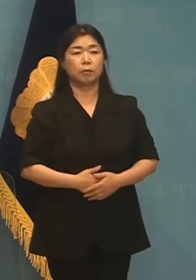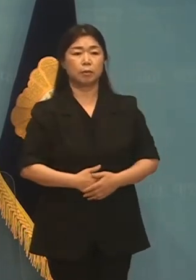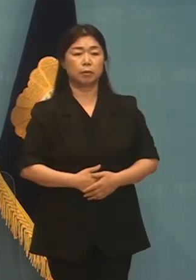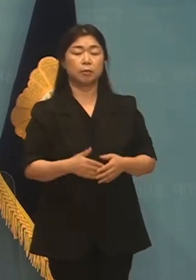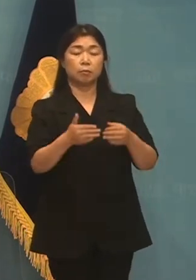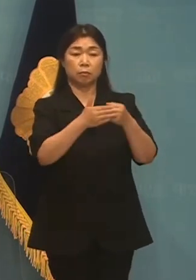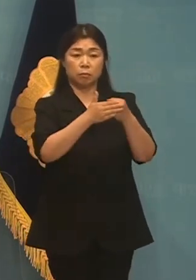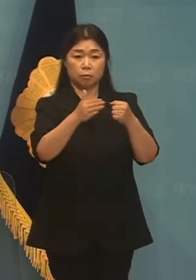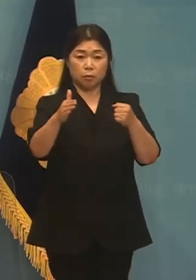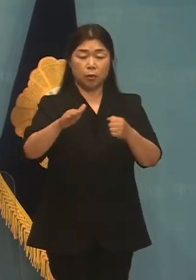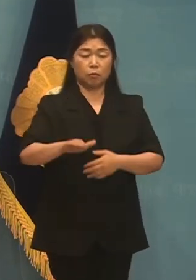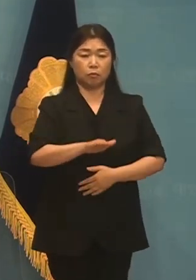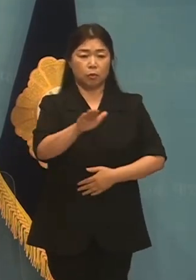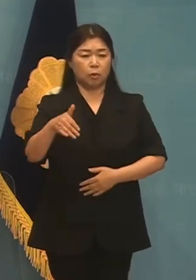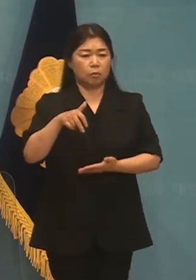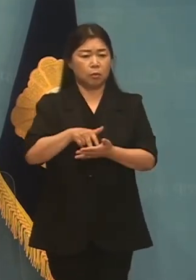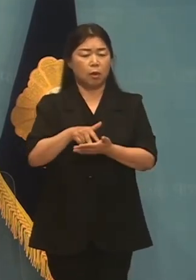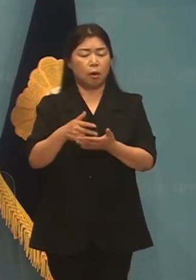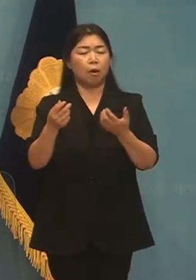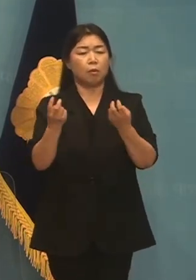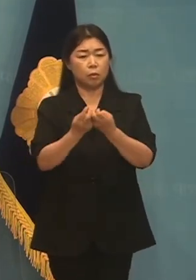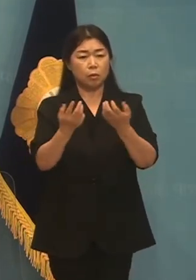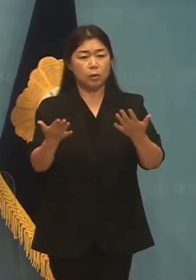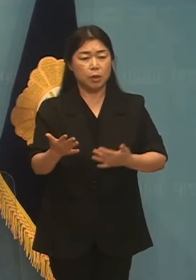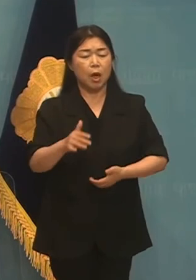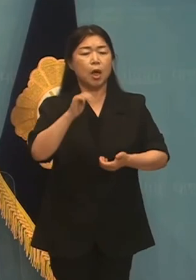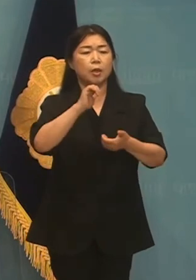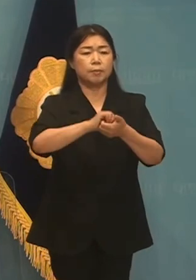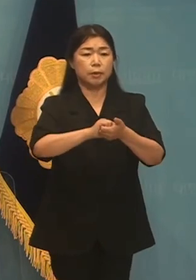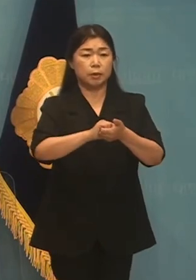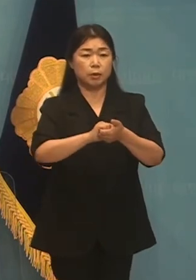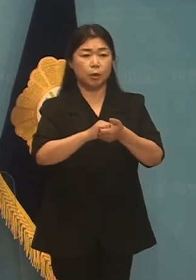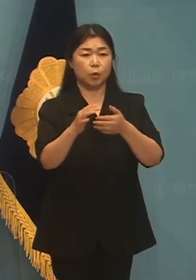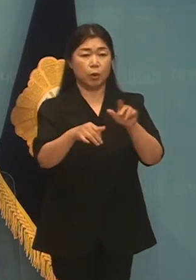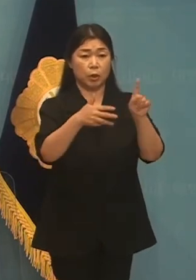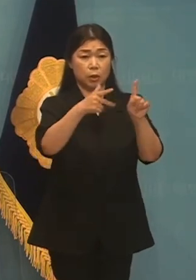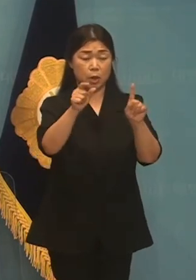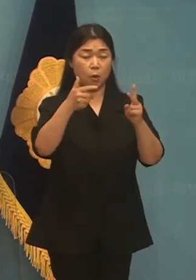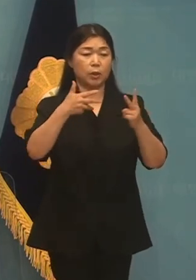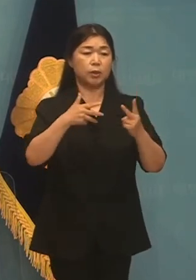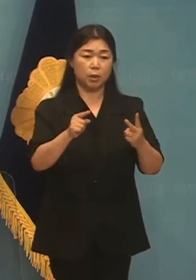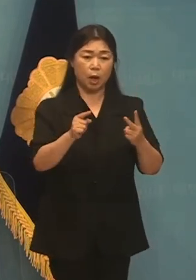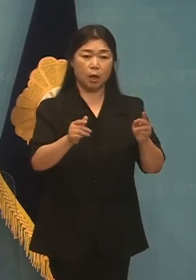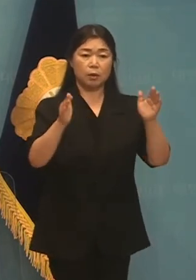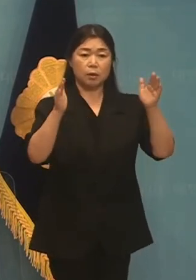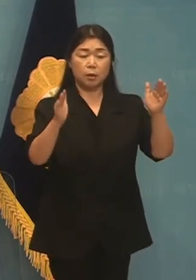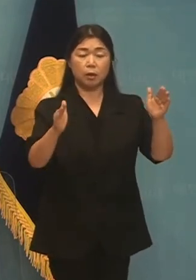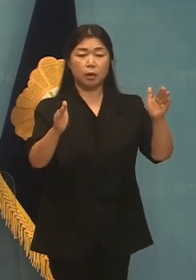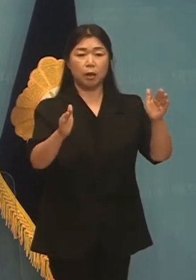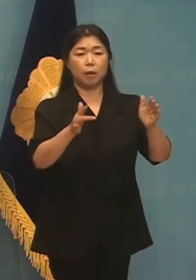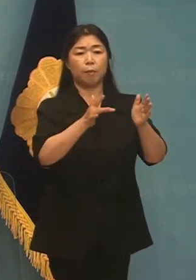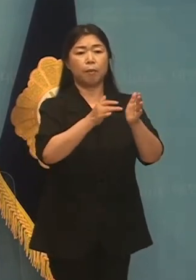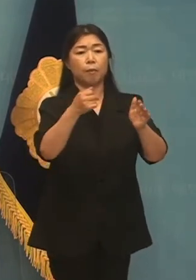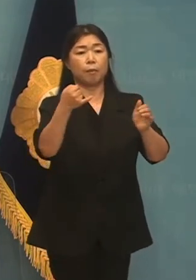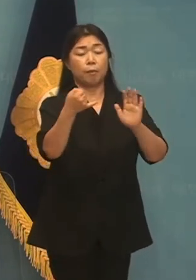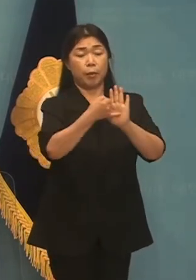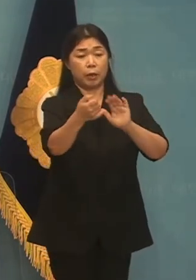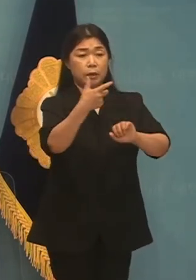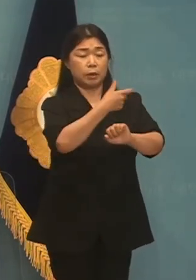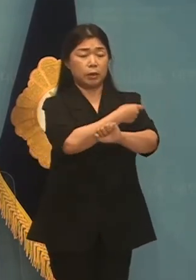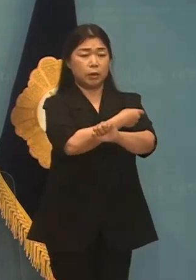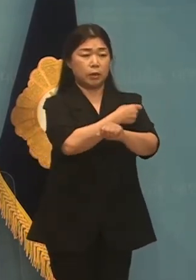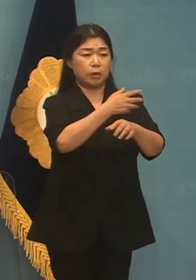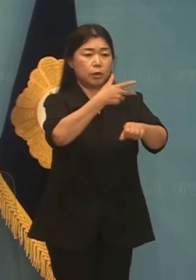이에 따라 우리도 불가피하게 한시적으로 1차와 2차 사이에 백신 접종